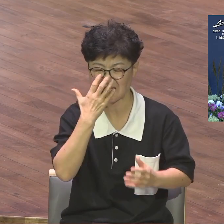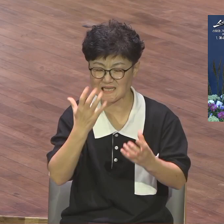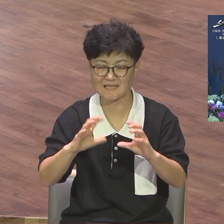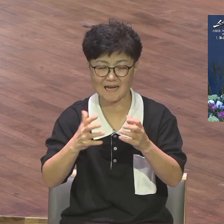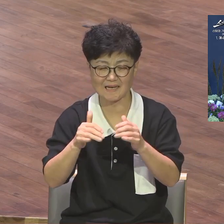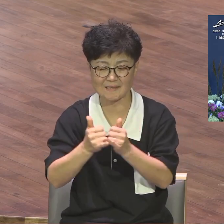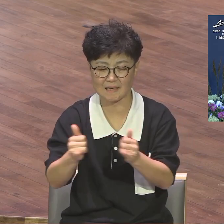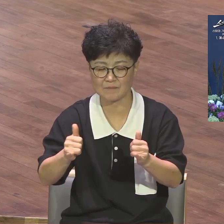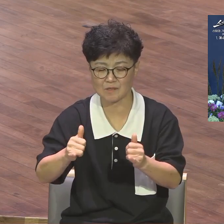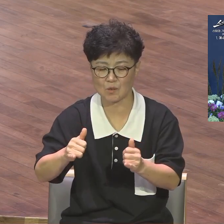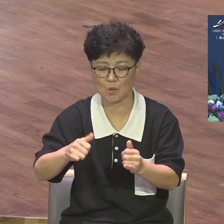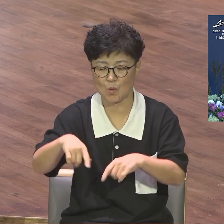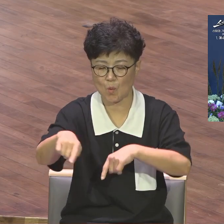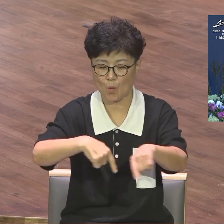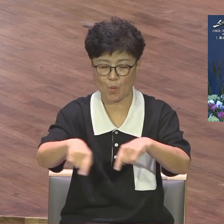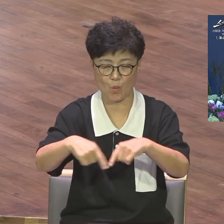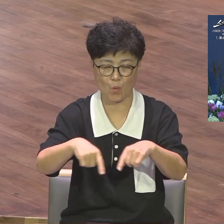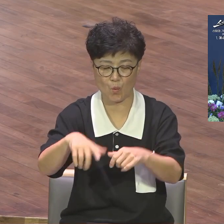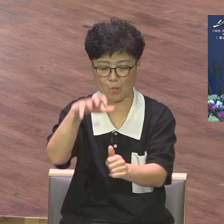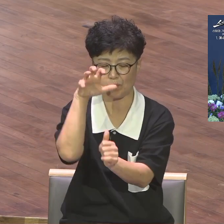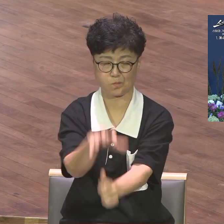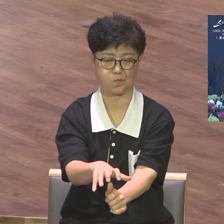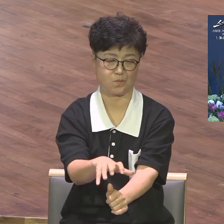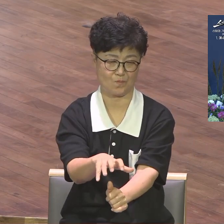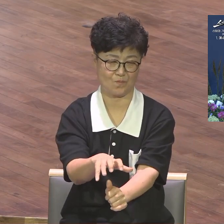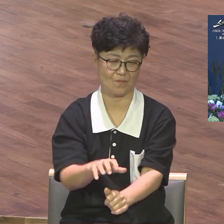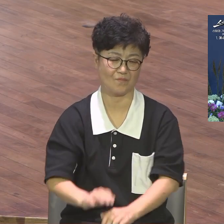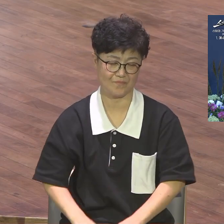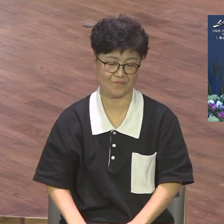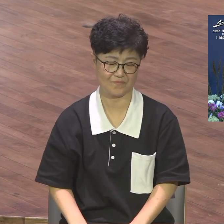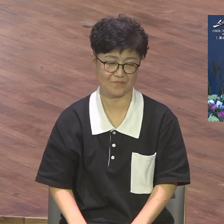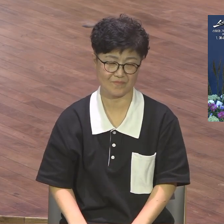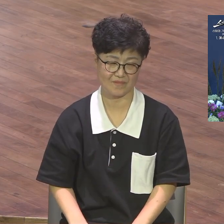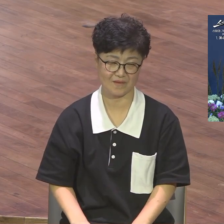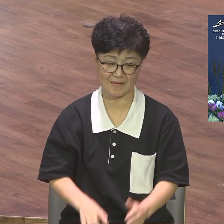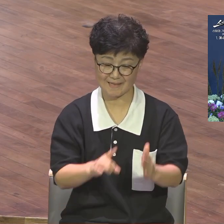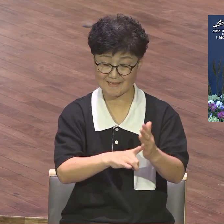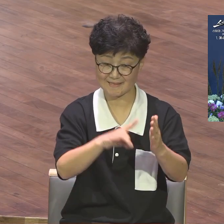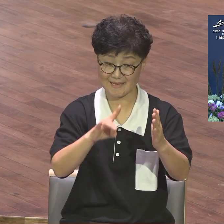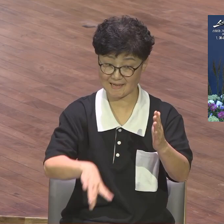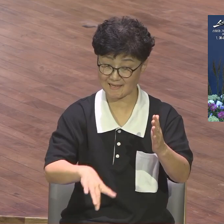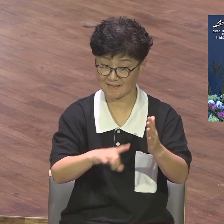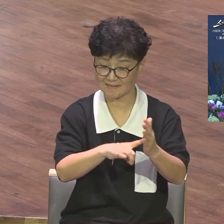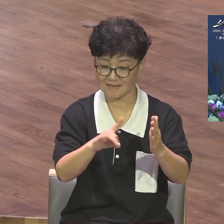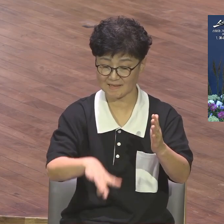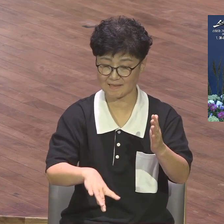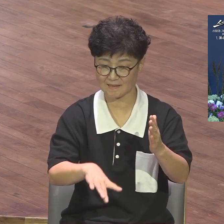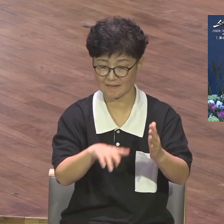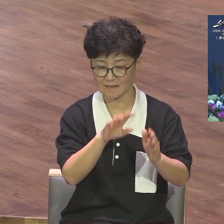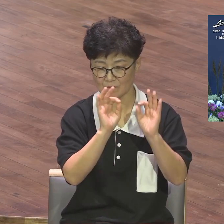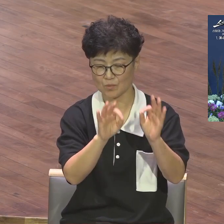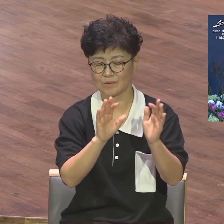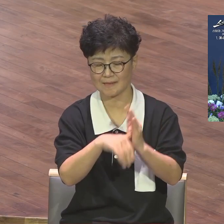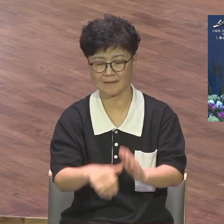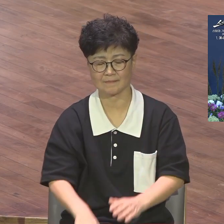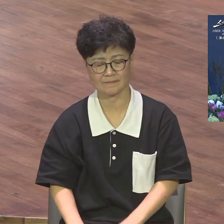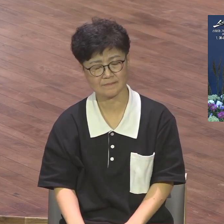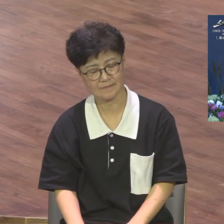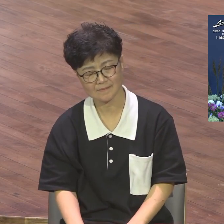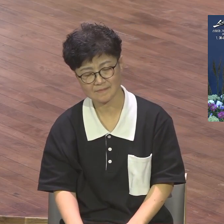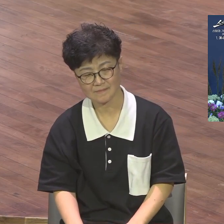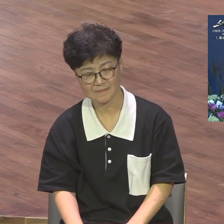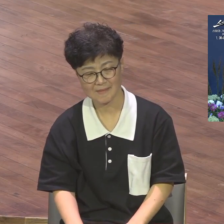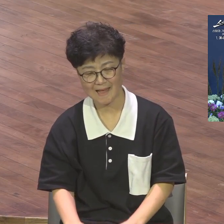겁니다. 그러다 보니 세리라는 직분 자체는 사실은 이스라엘 민족들에게 있어서는 그냥 매국노입니다. 나라 팔아놓은 놈. 그리고